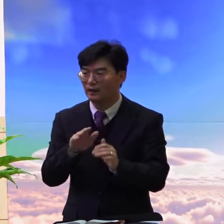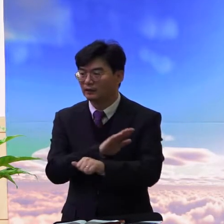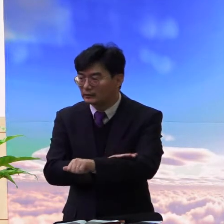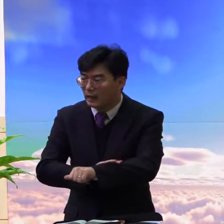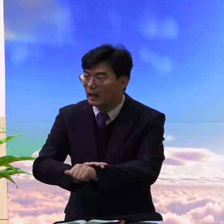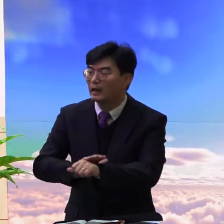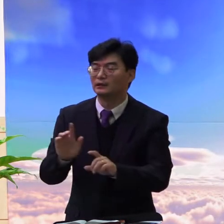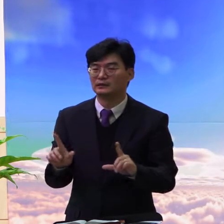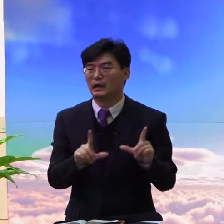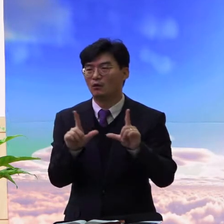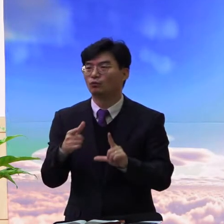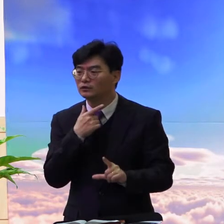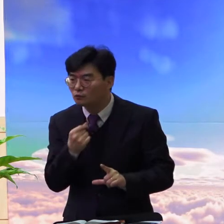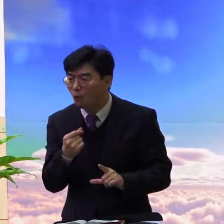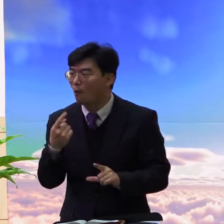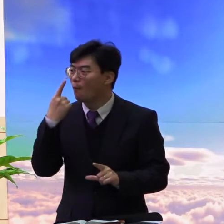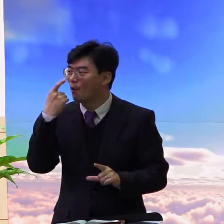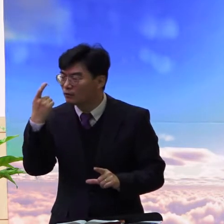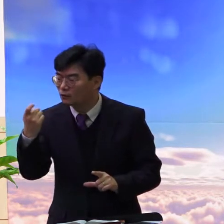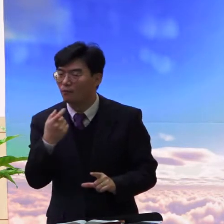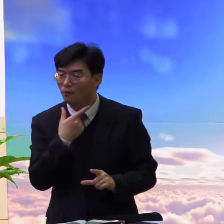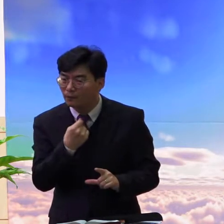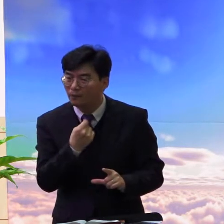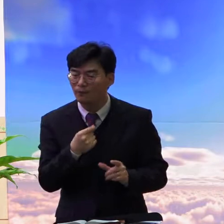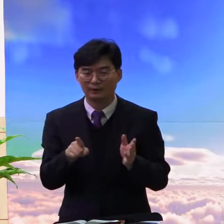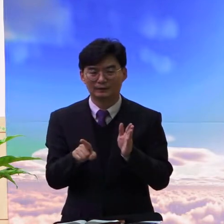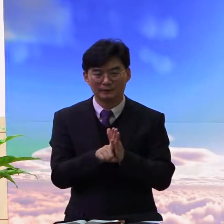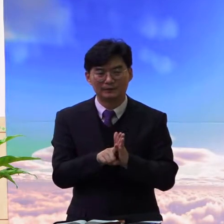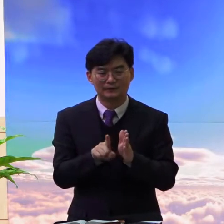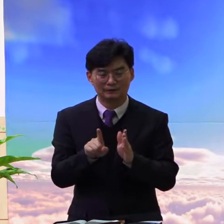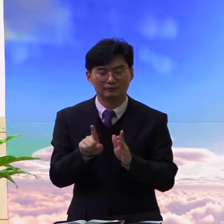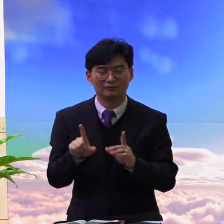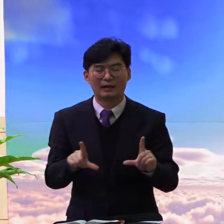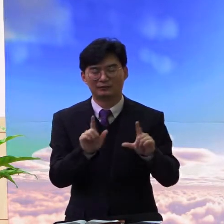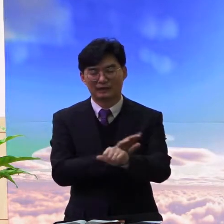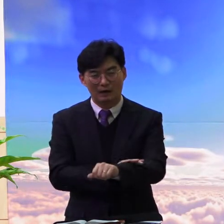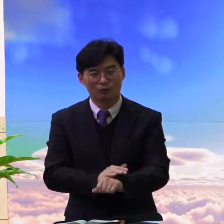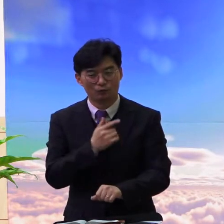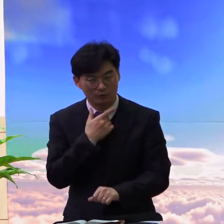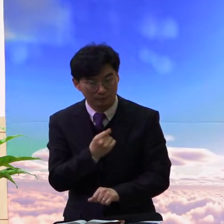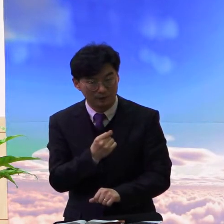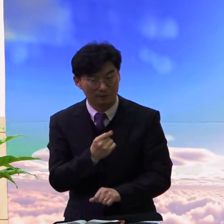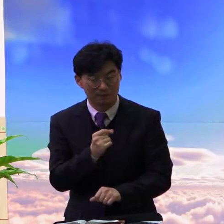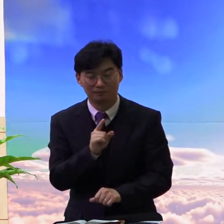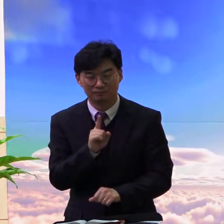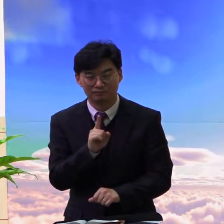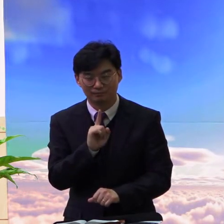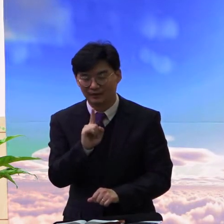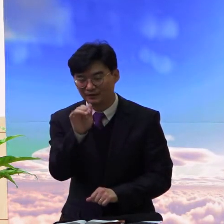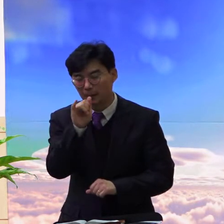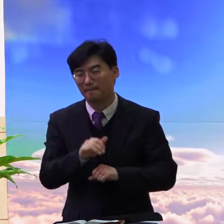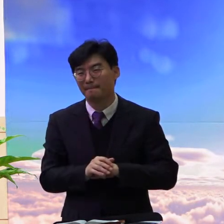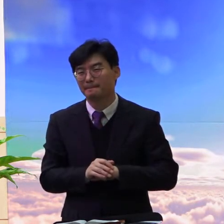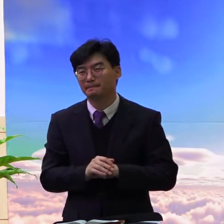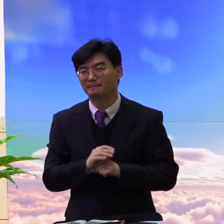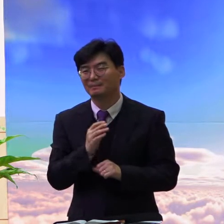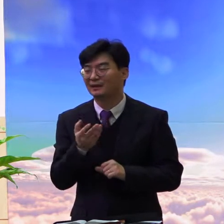싶고 멋있게 살고 싶고 신앙생활도 잘하고 싶어 합니다. 그런데 우리가 세상 속에서 참